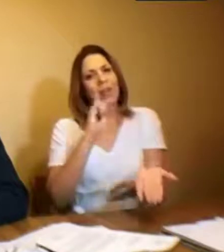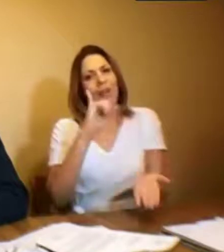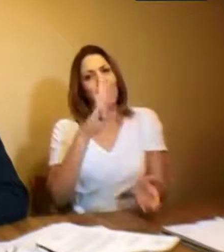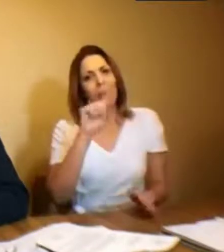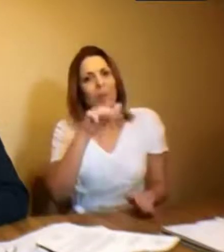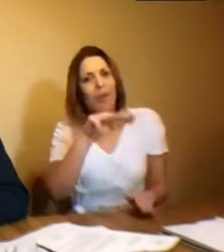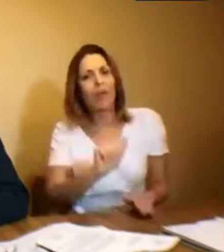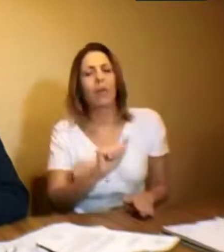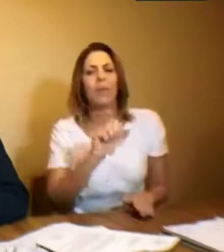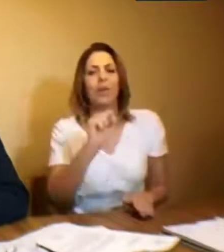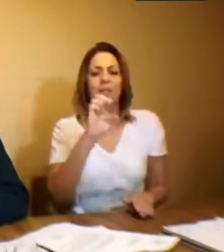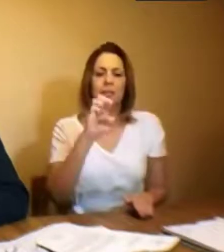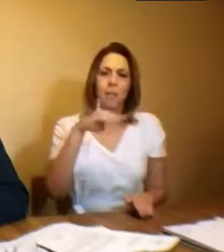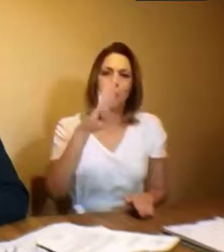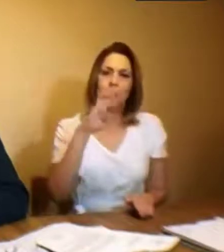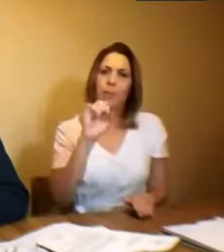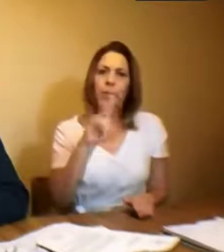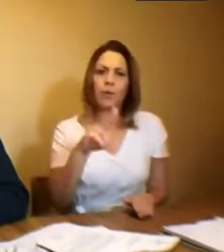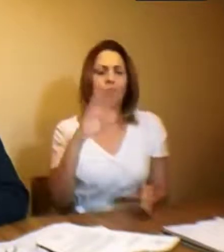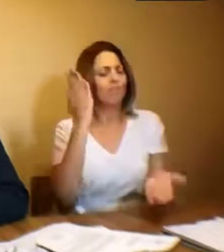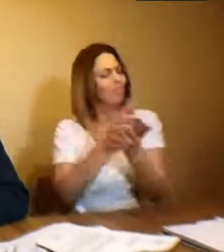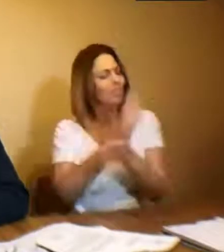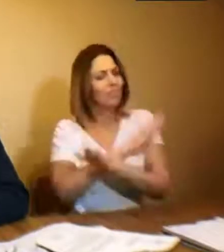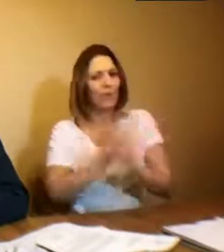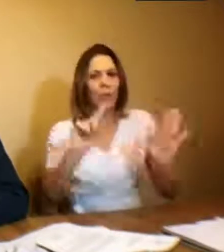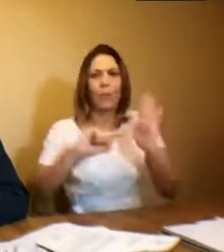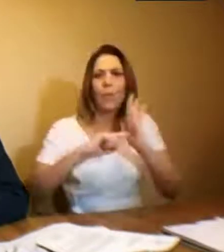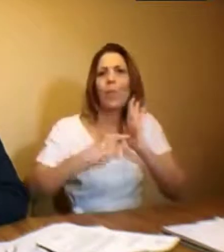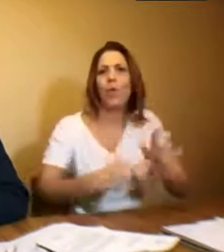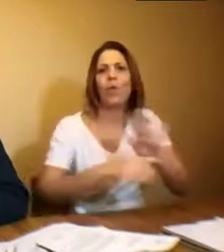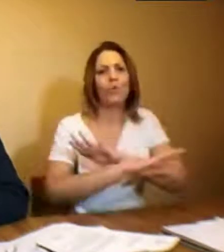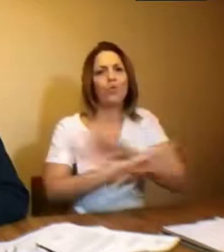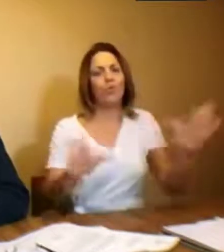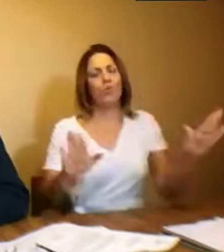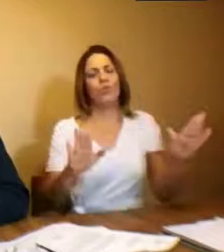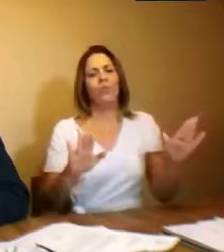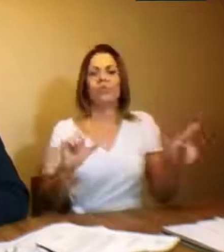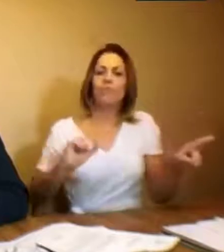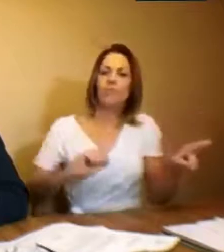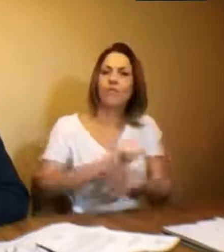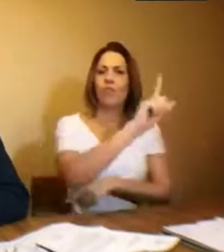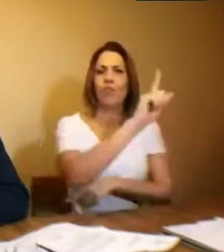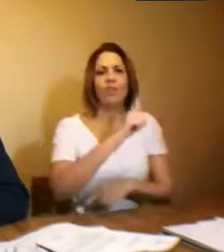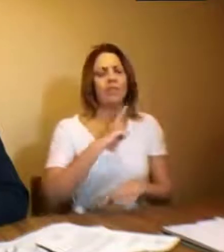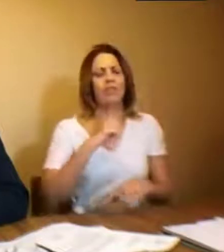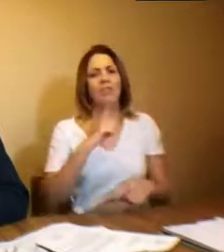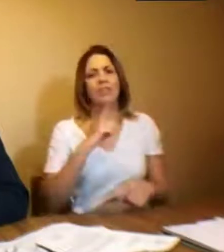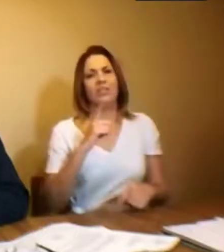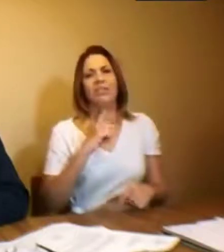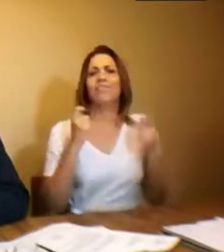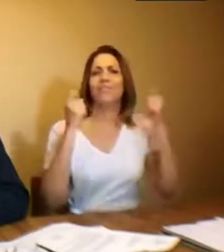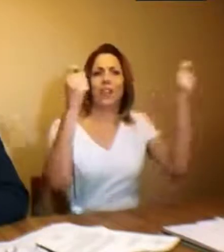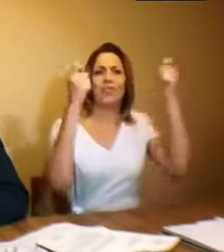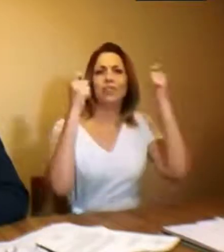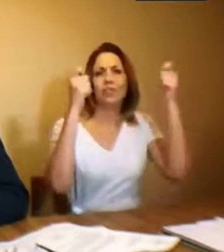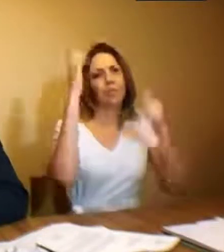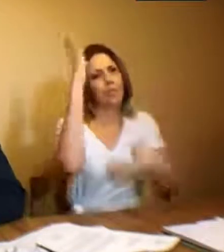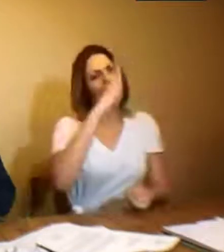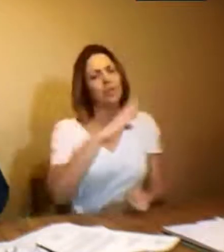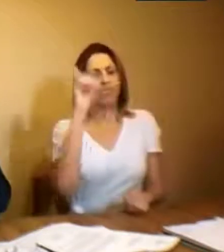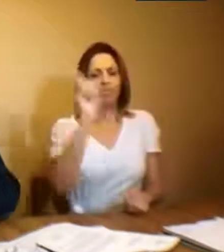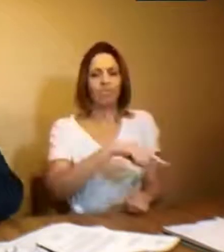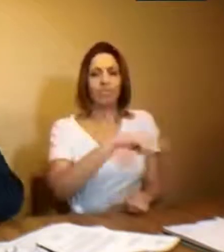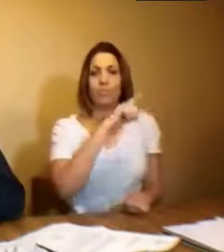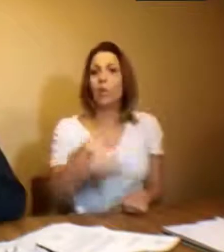campo. Vamos botar um ponto final em todo o ativismo do Brasil. Vamos fazer com que,